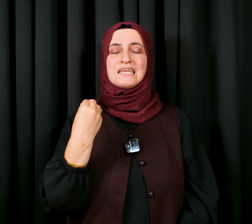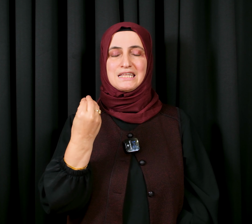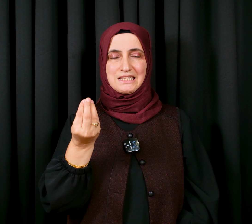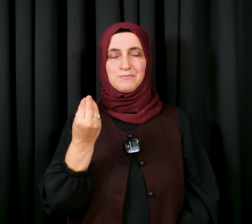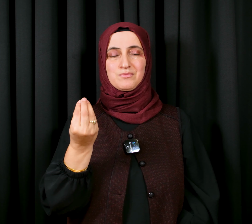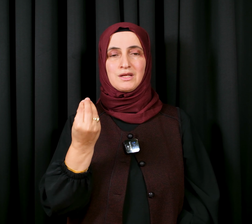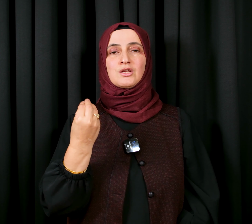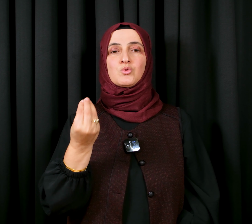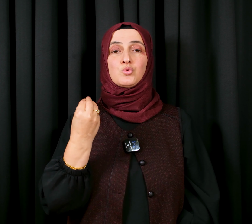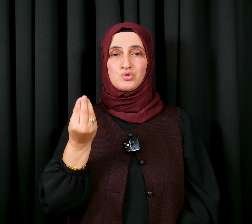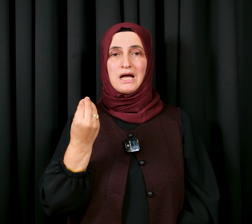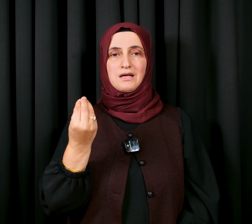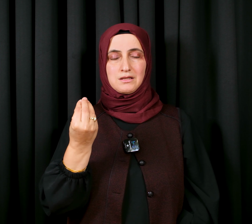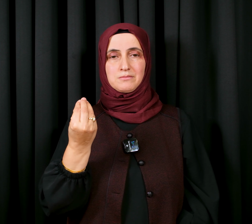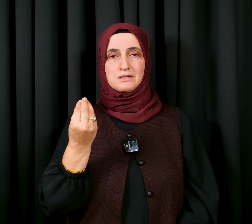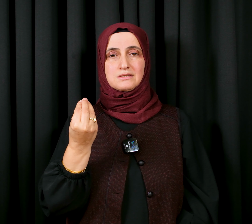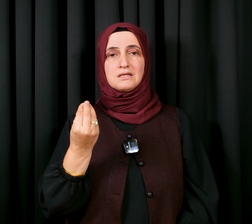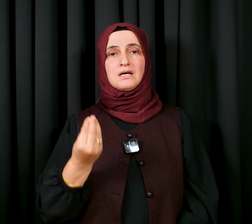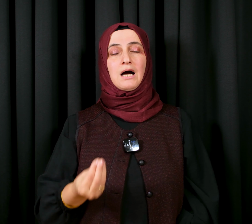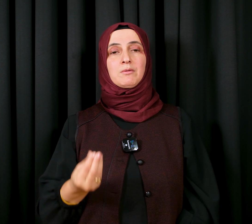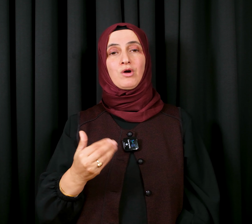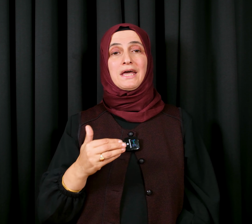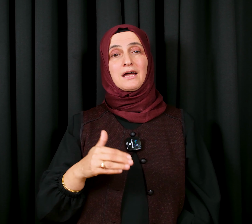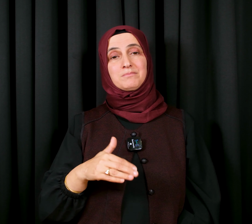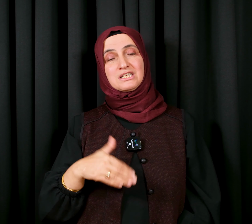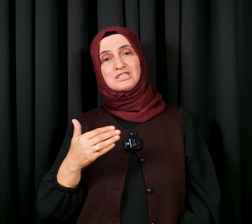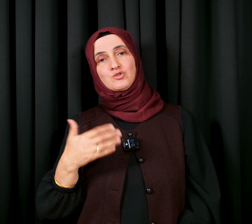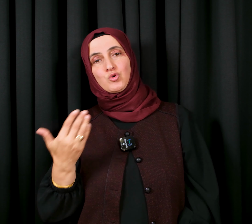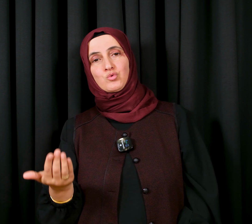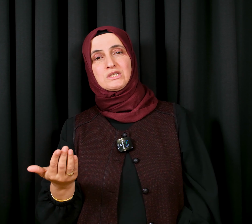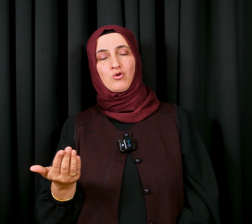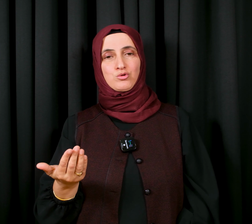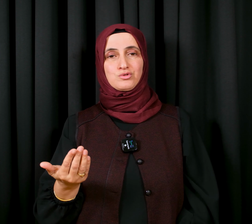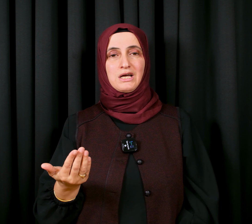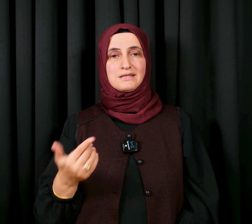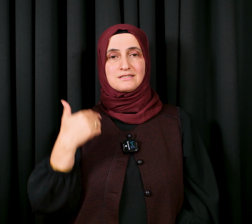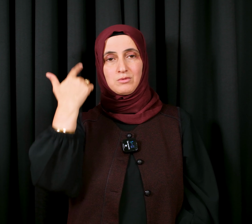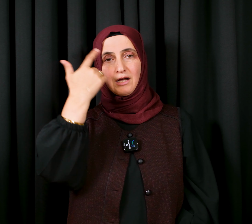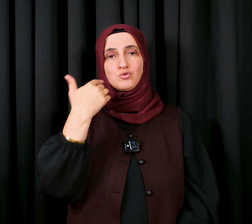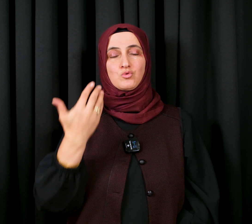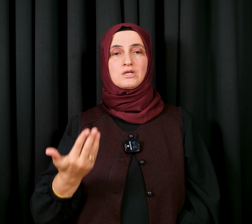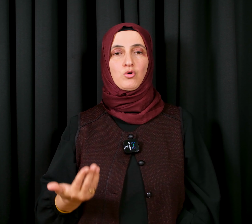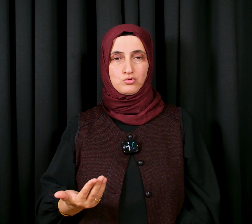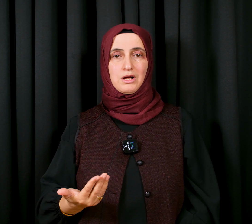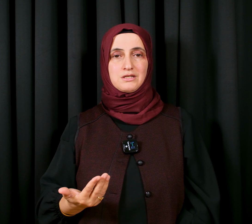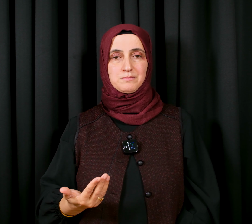İyi. Güzel anlamındadır. Ama bu eğer bir kişinin çok güzel olduğunu yani simayen çok güzel olduğunu anlatmak